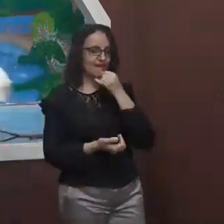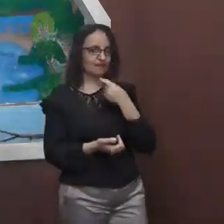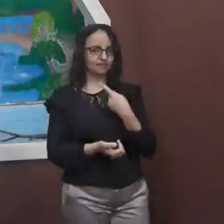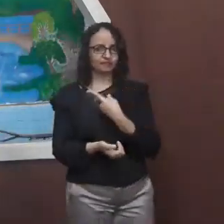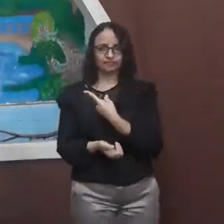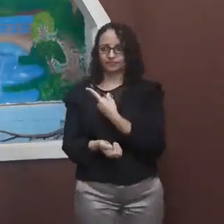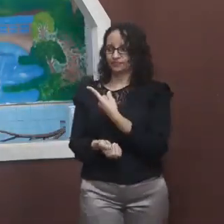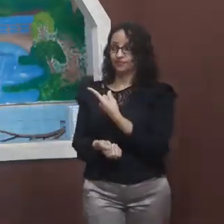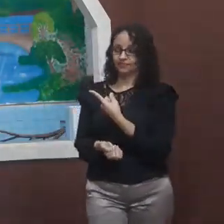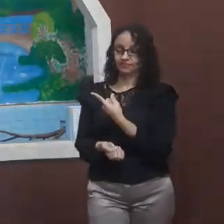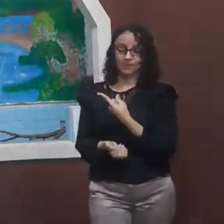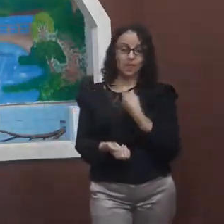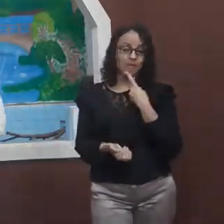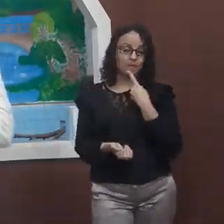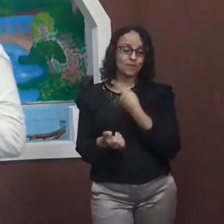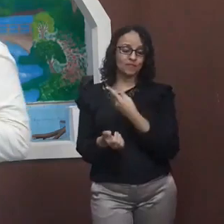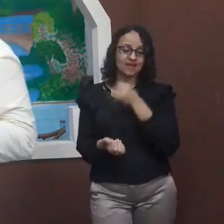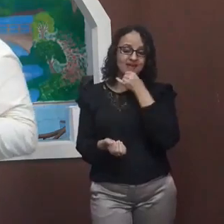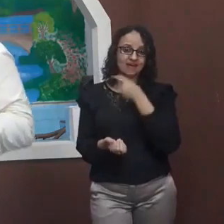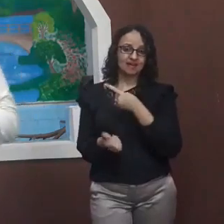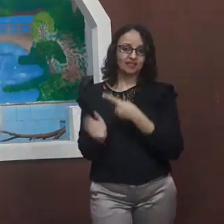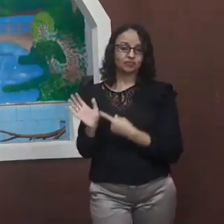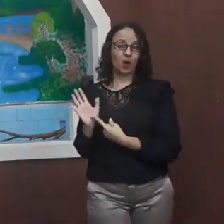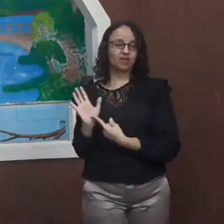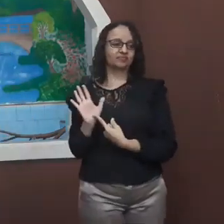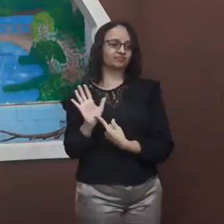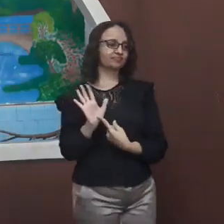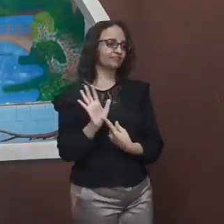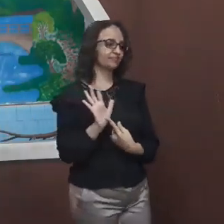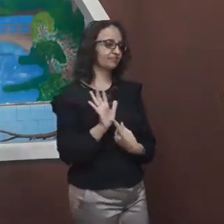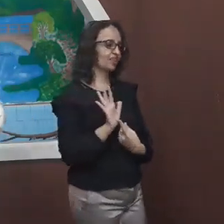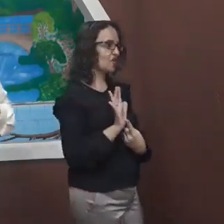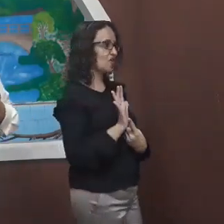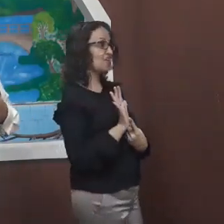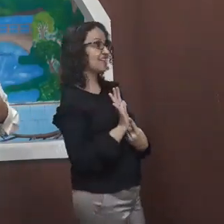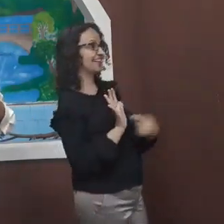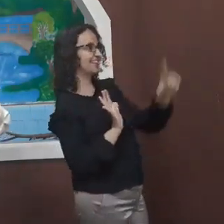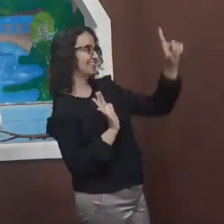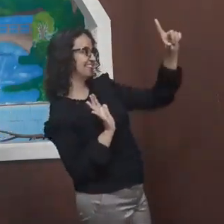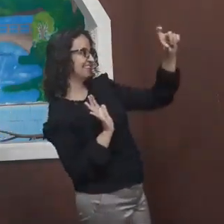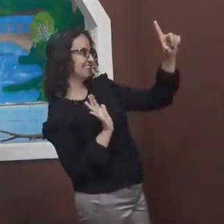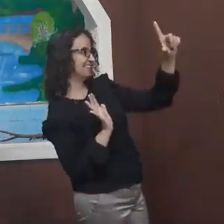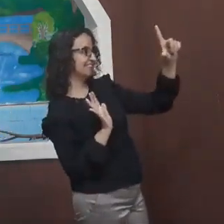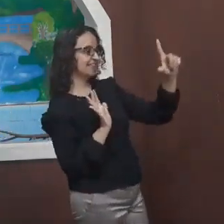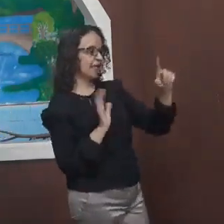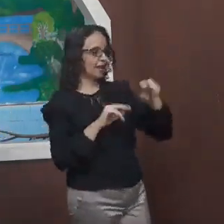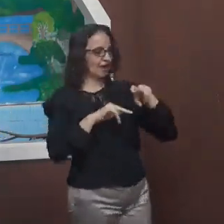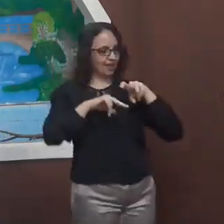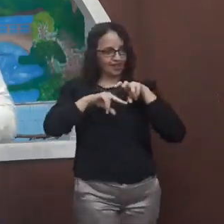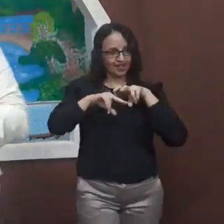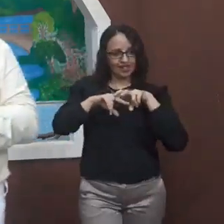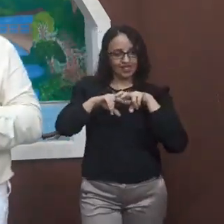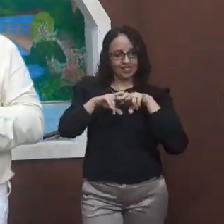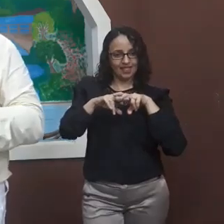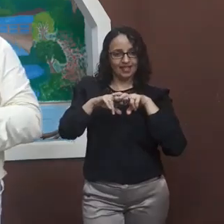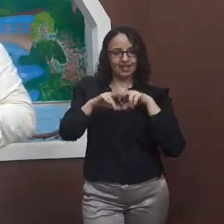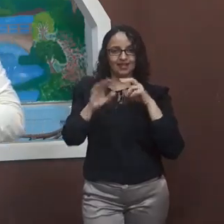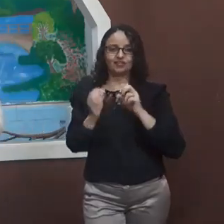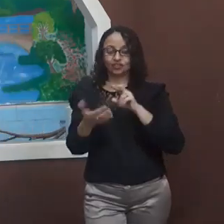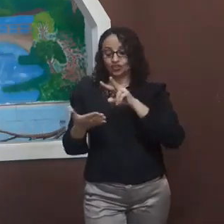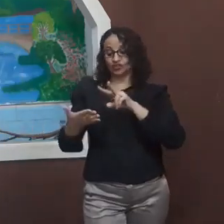um livro de filosofia, coloca a capa, tira uma foto bem bonita, numa cadeira, senta lá,